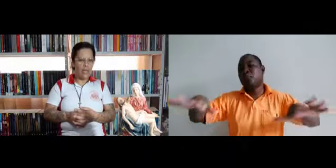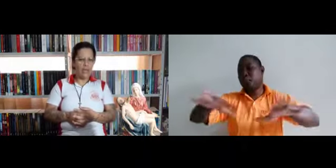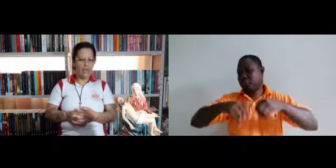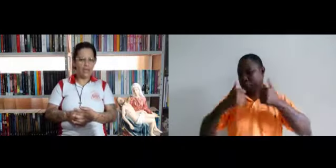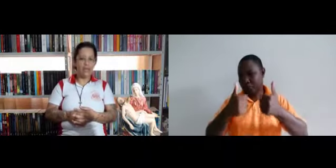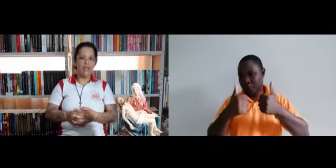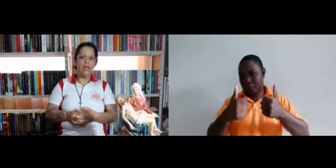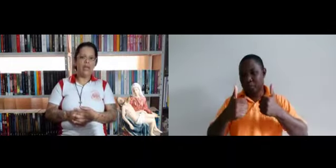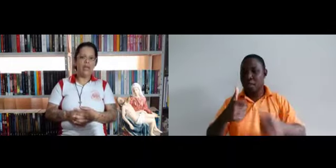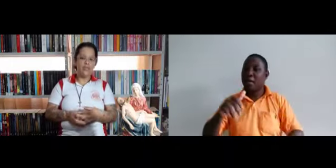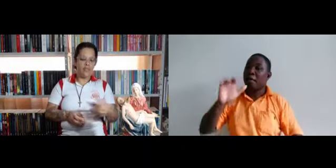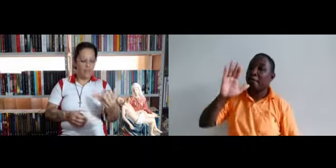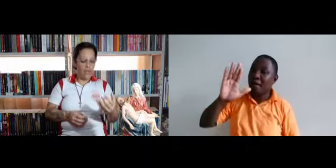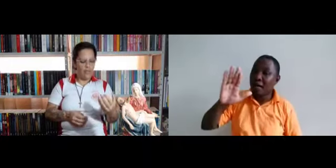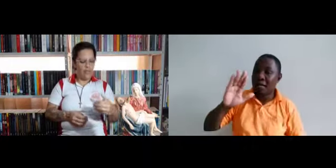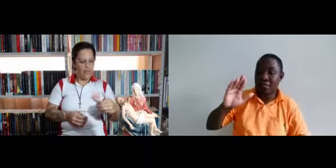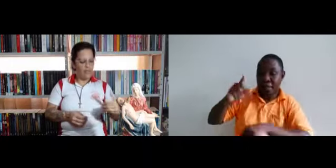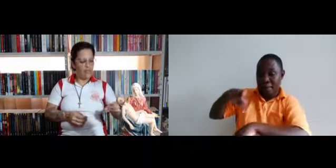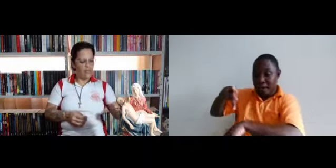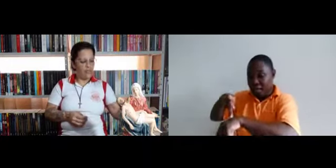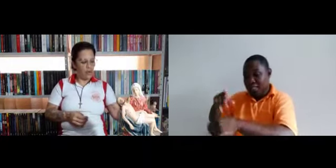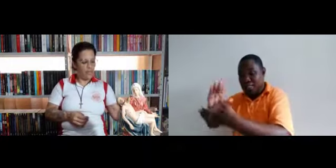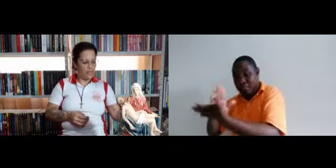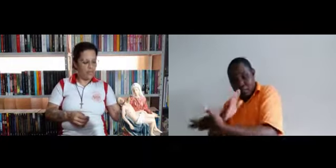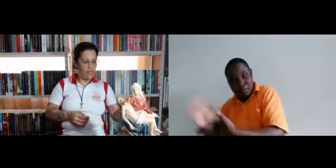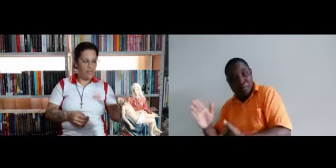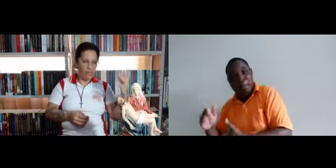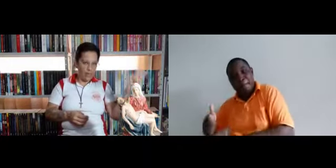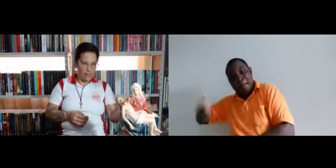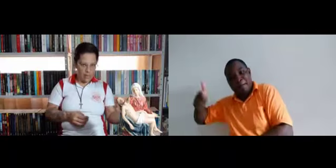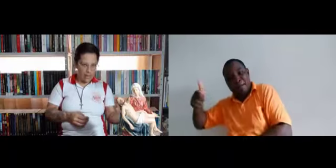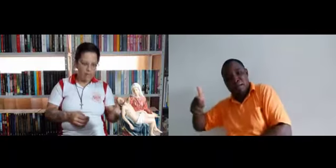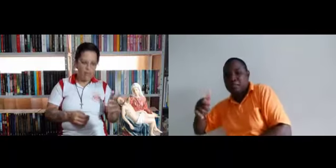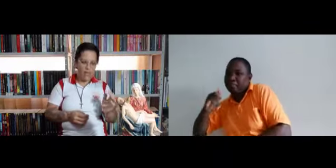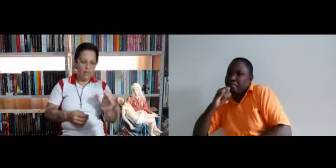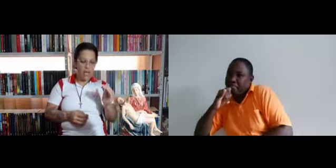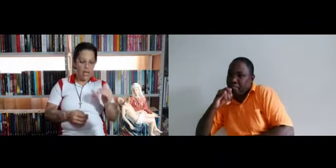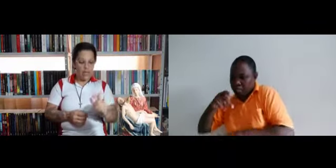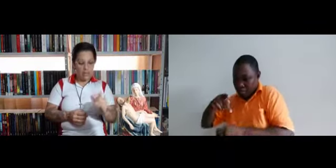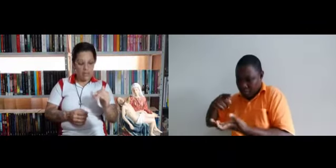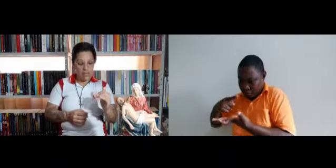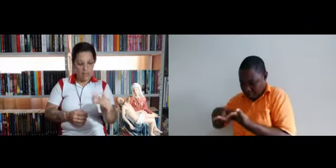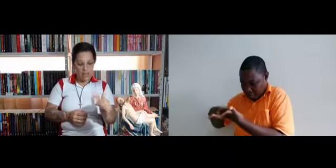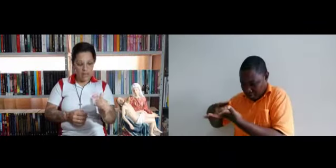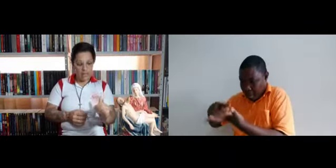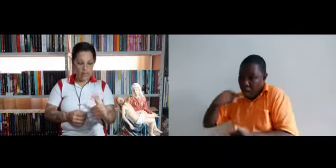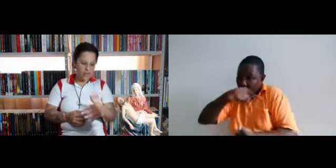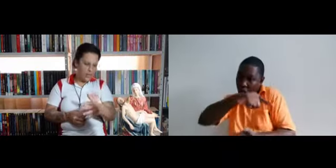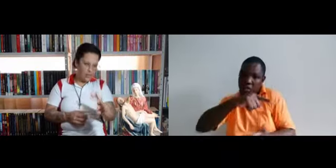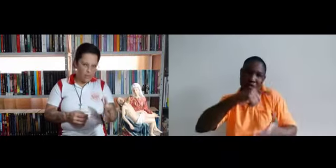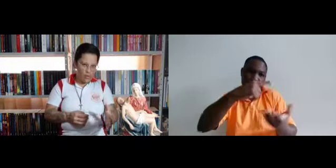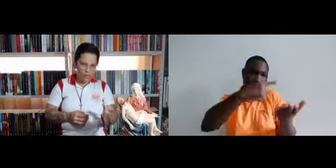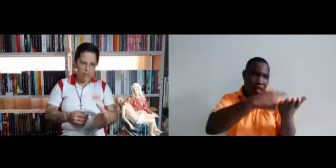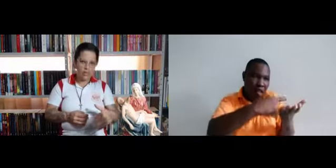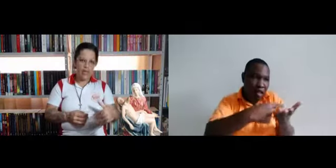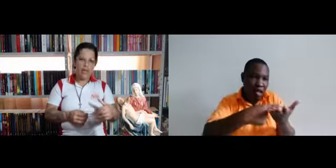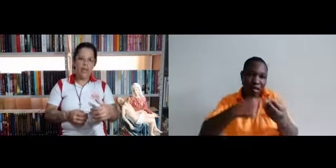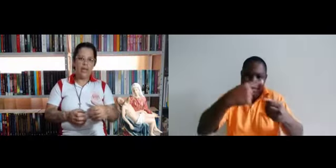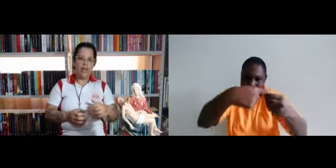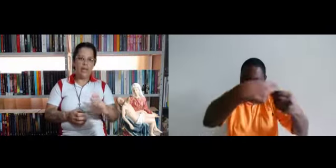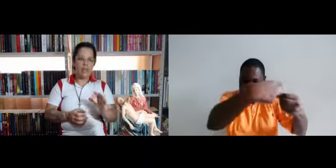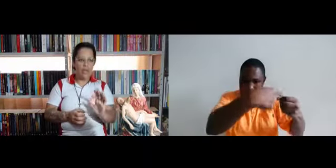feudal, né, ainda. Enfim, o Japão vivia suas próprias questões naquele momento. Então essas 3 nações, dentre